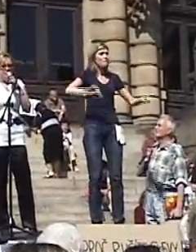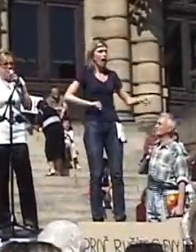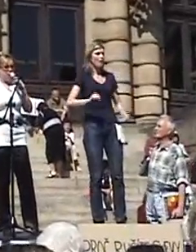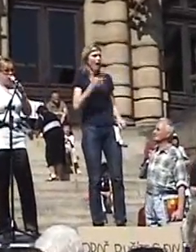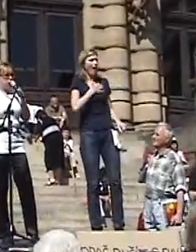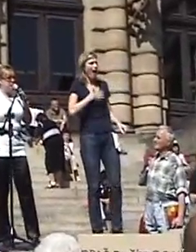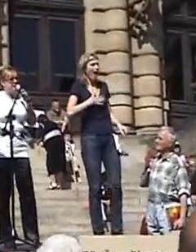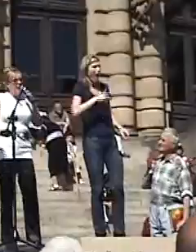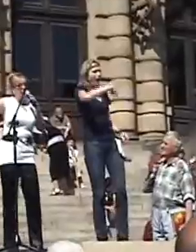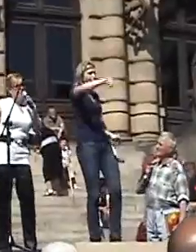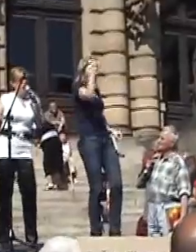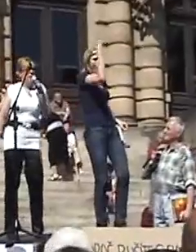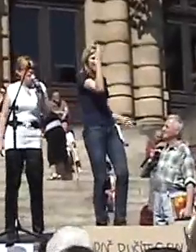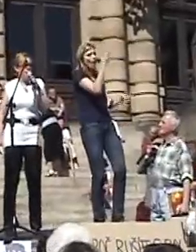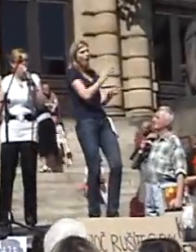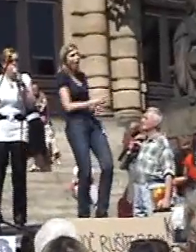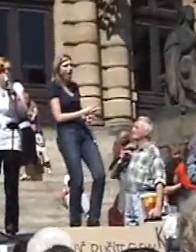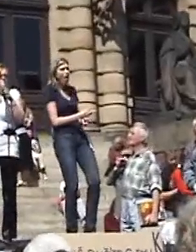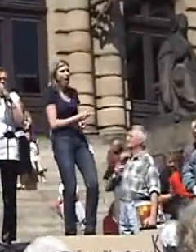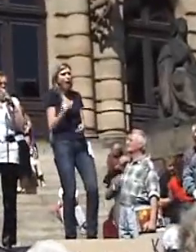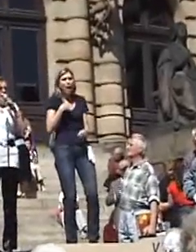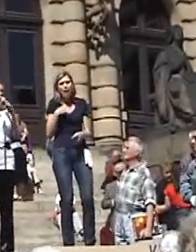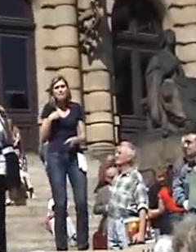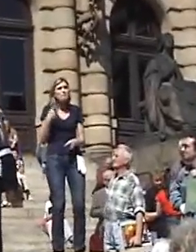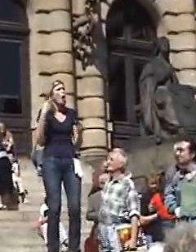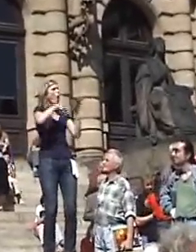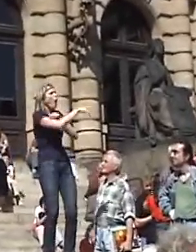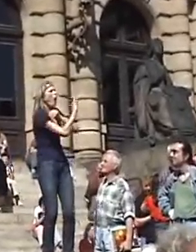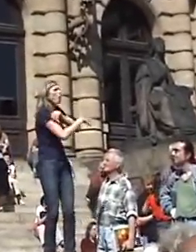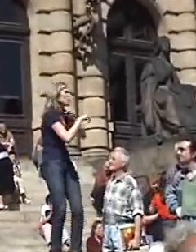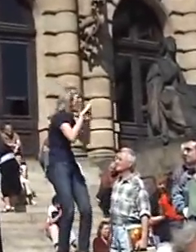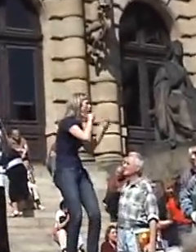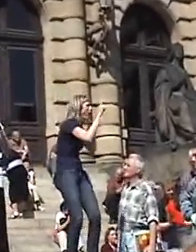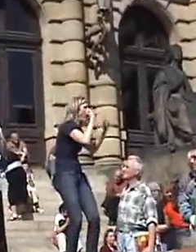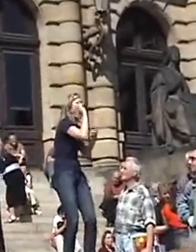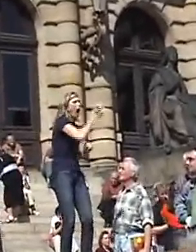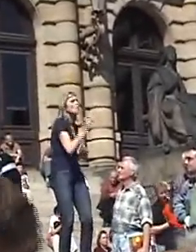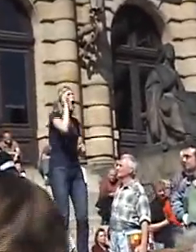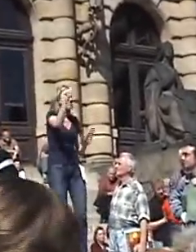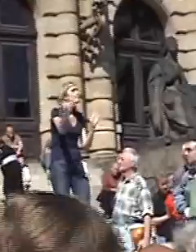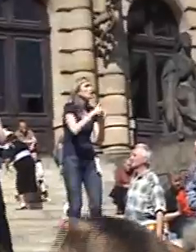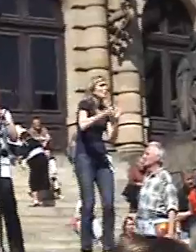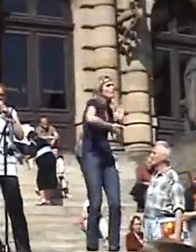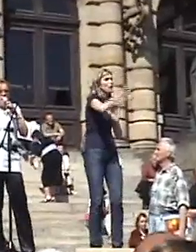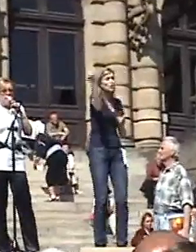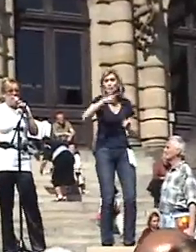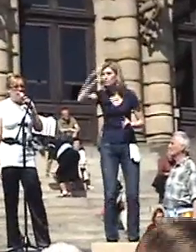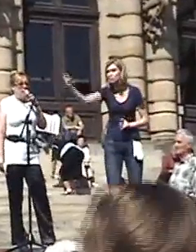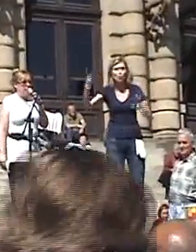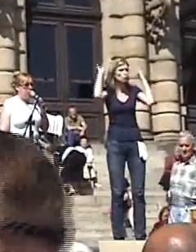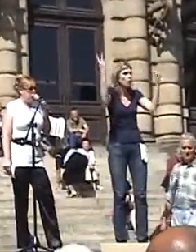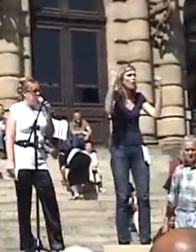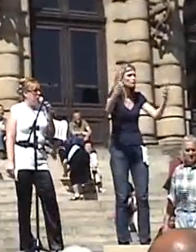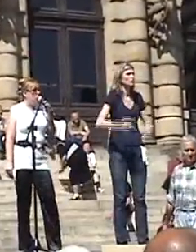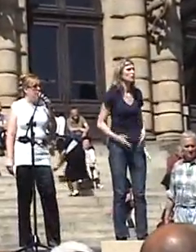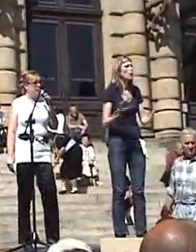vládě. To, že si zanadáváme někde v koutku, ale jinak veřejně se nevyjádříme.